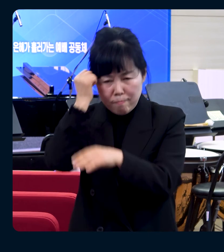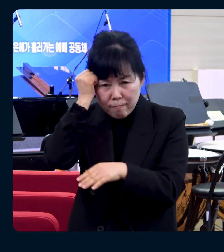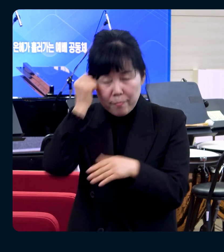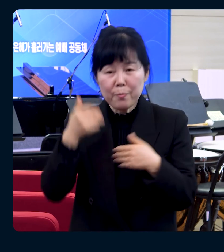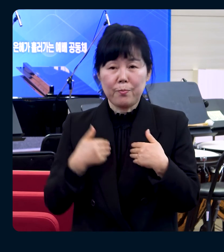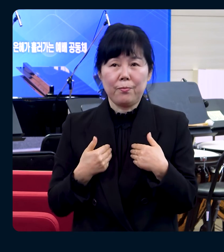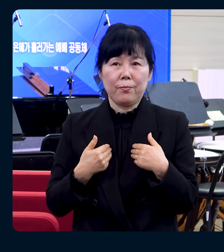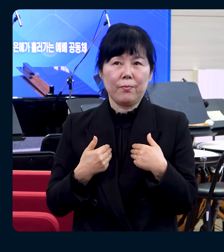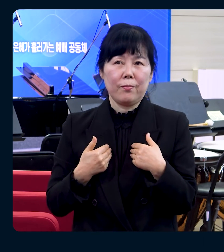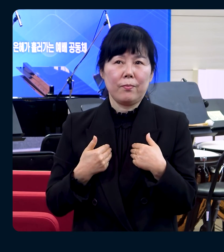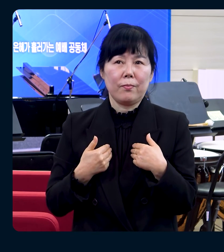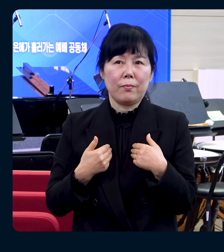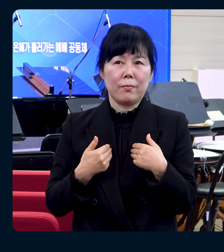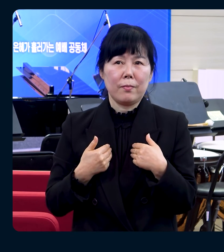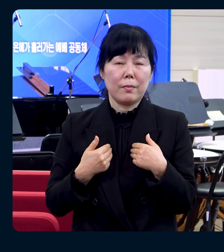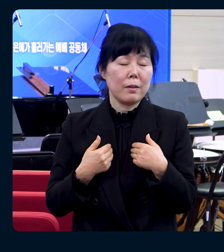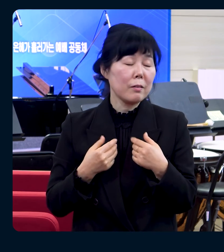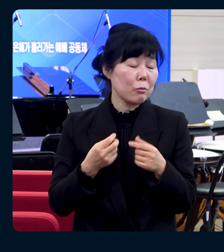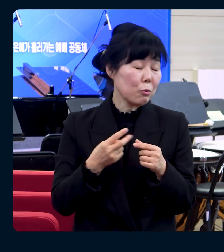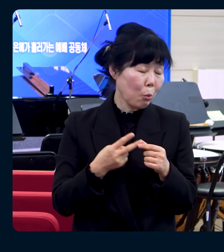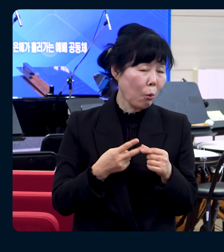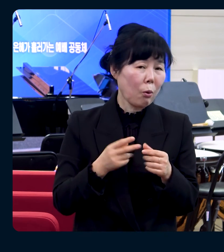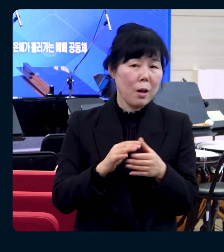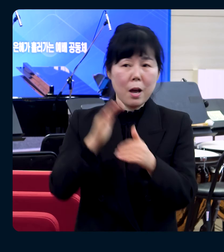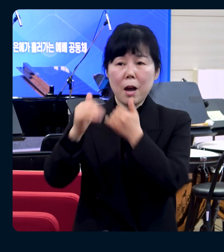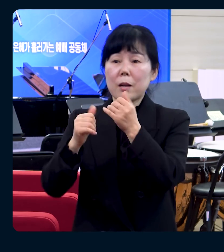돼요. 그리고 정말